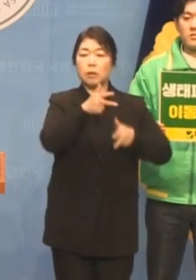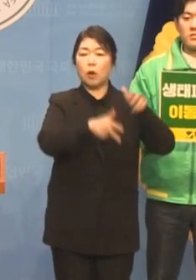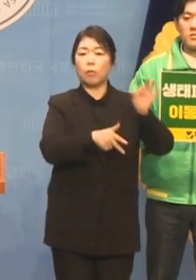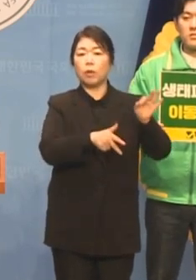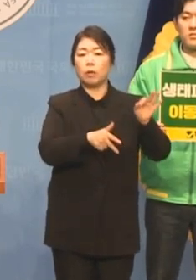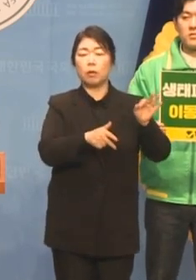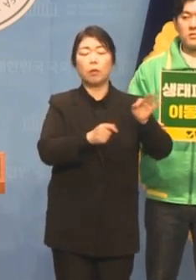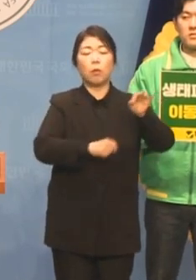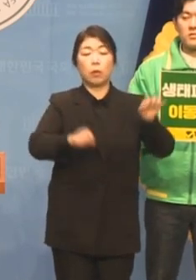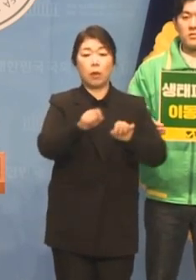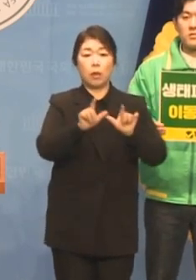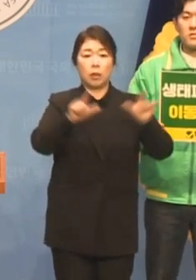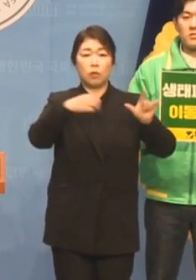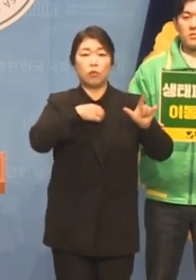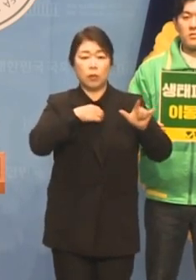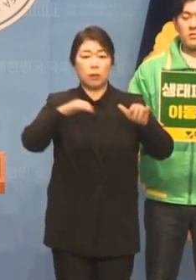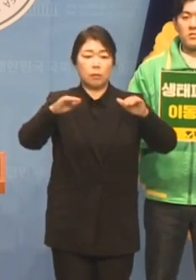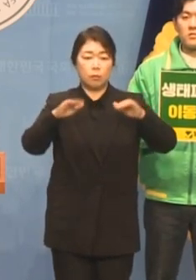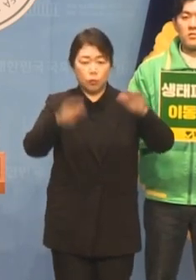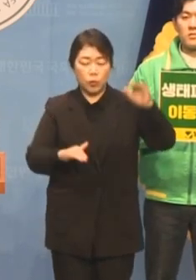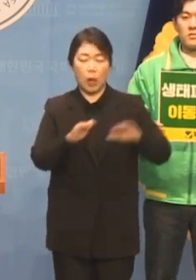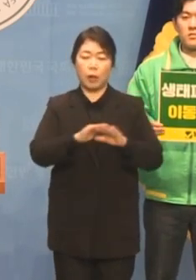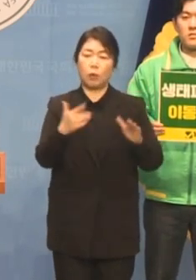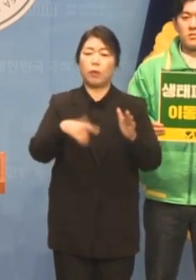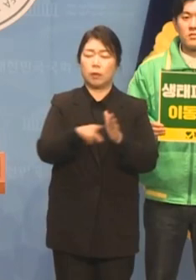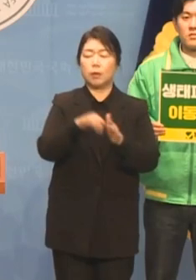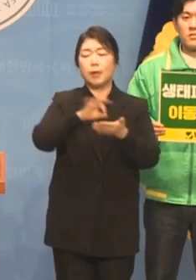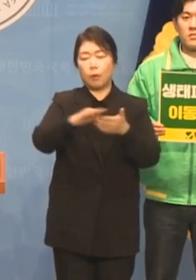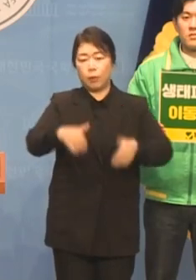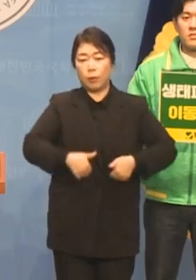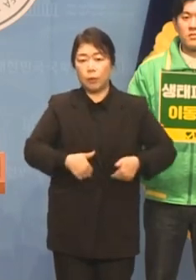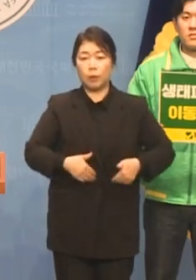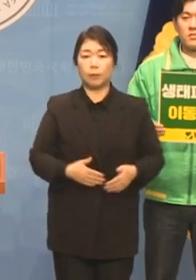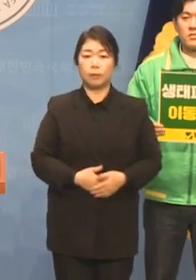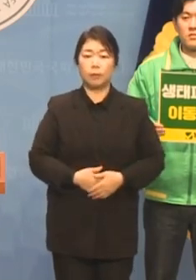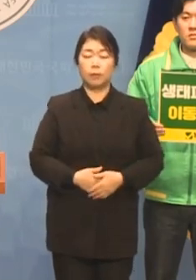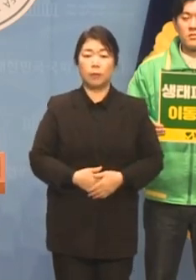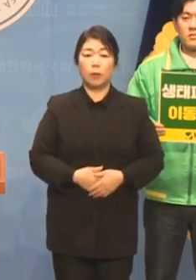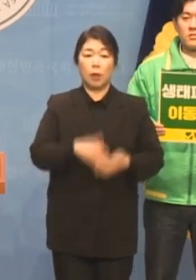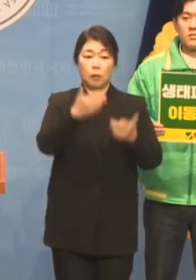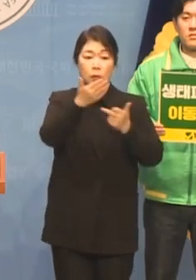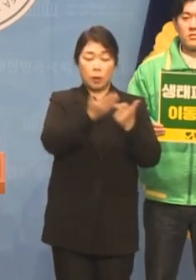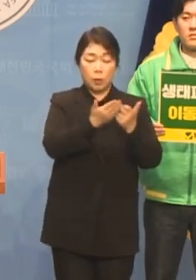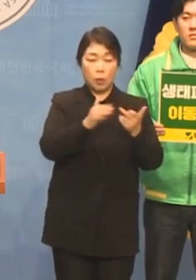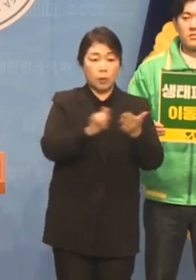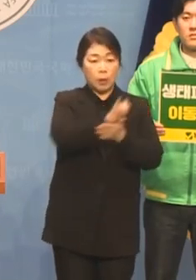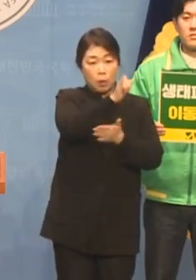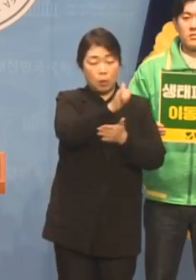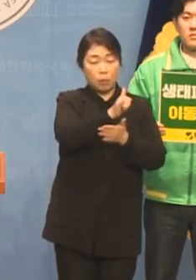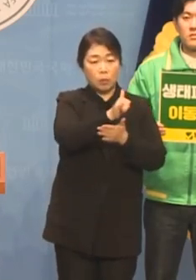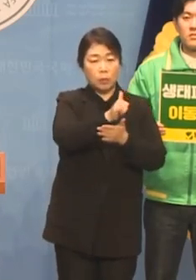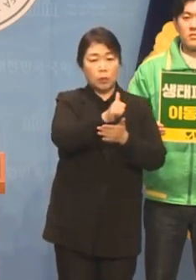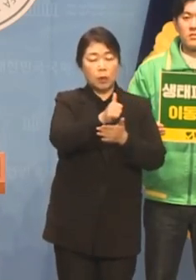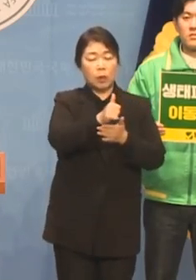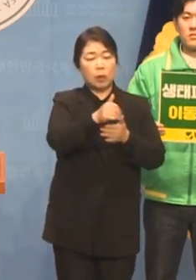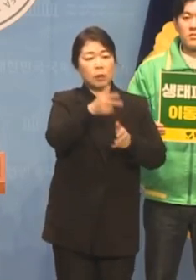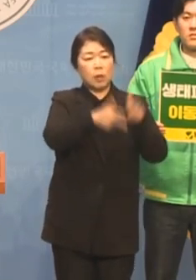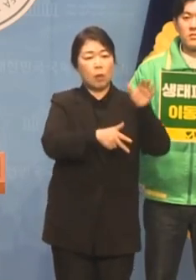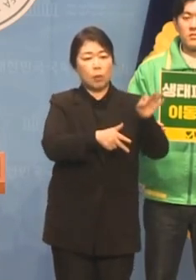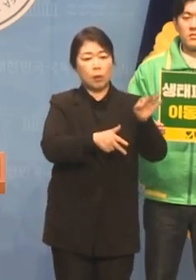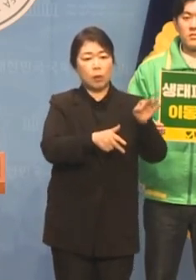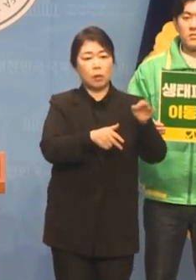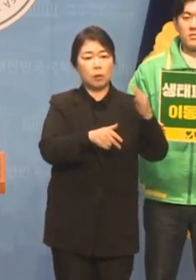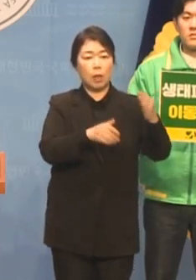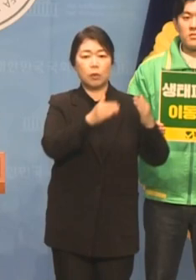사용해야 합니다 2015년 제주 제 2공항 예비타당성 조사에서 예상 사업비는 4조 8,700억이었습니다